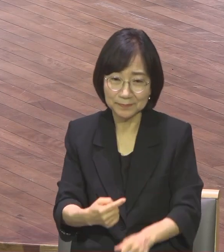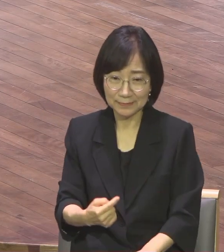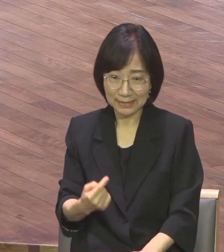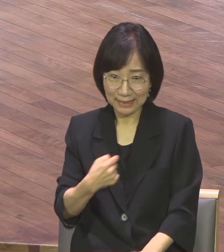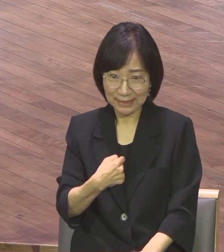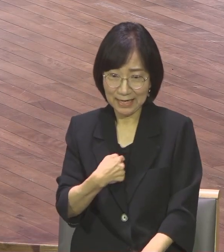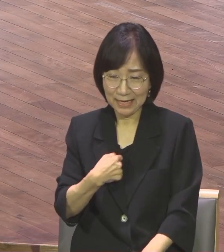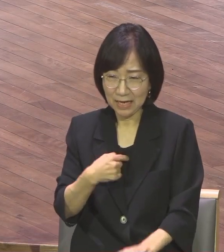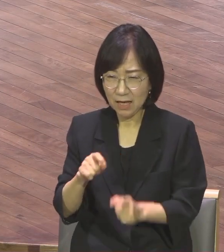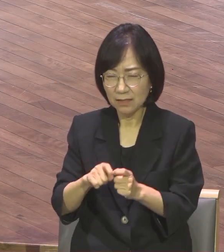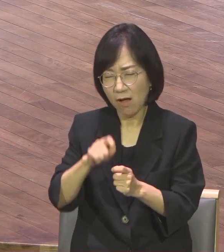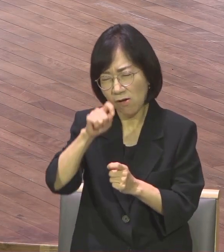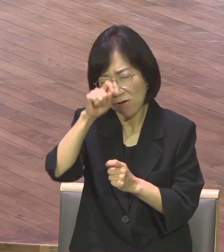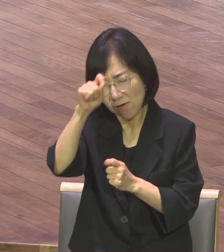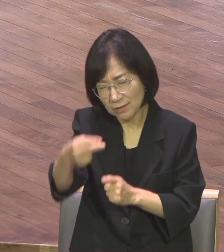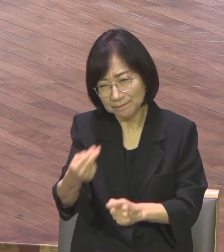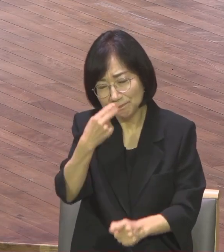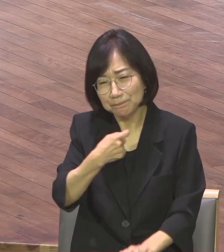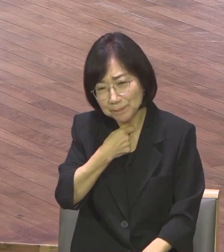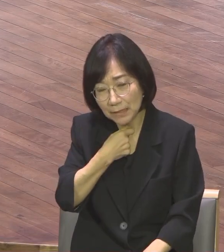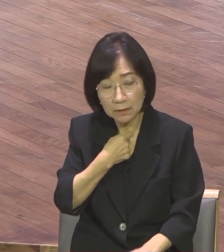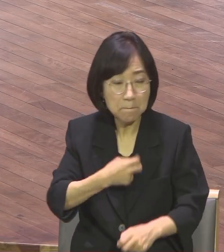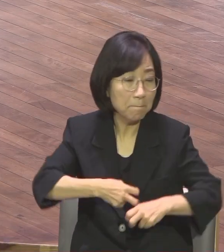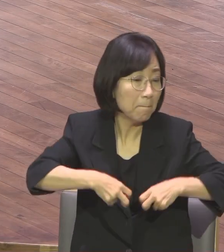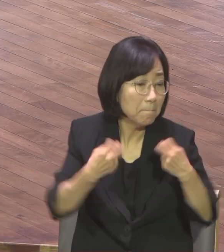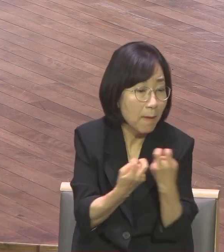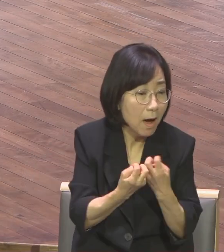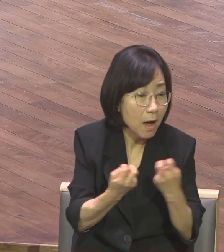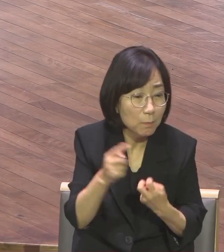무엇을 해야 영생을 얻을 수 있겠습니까?